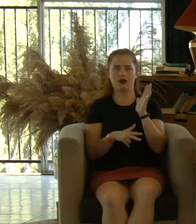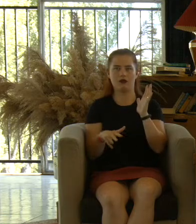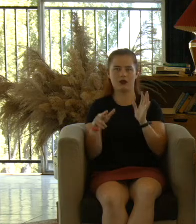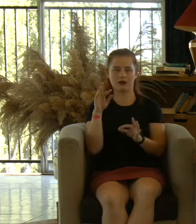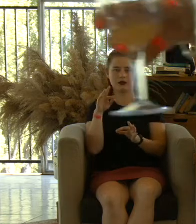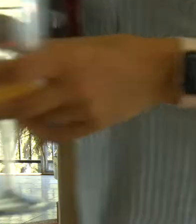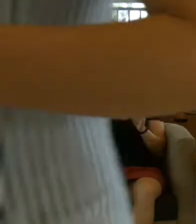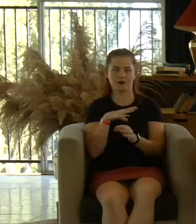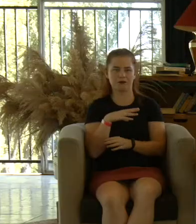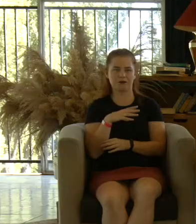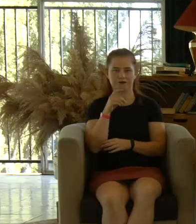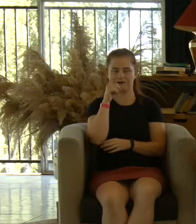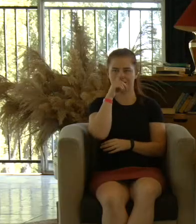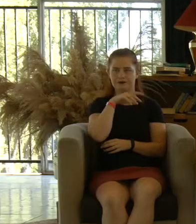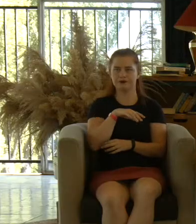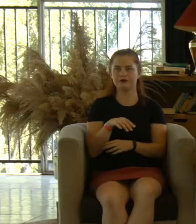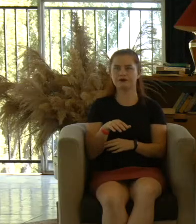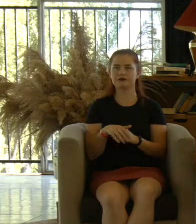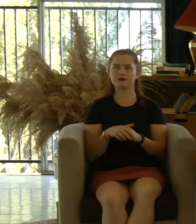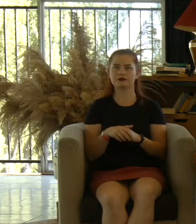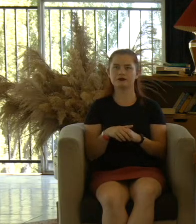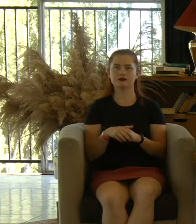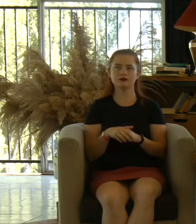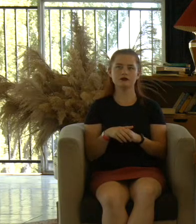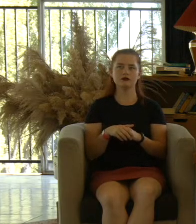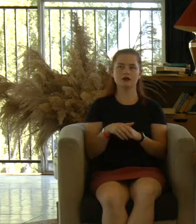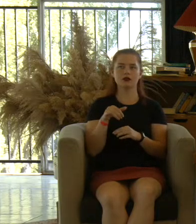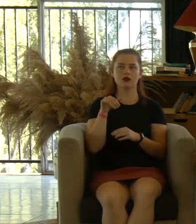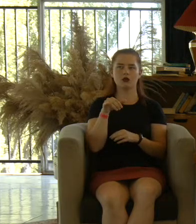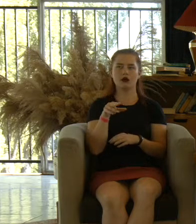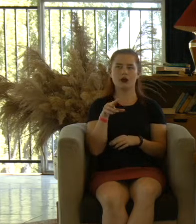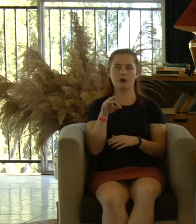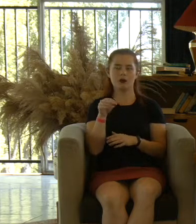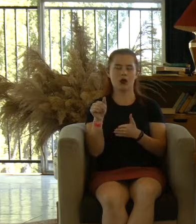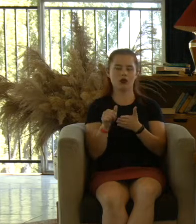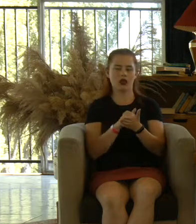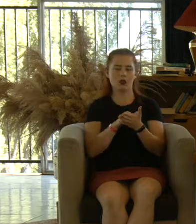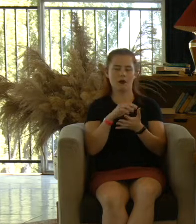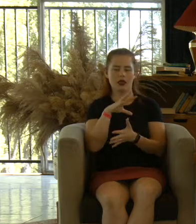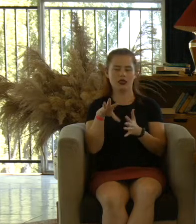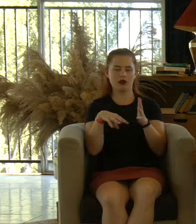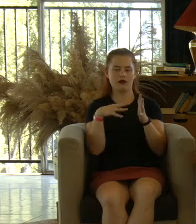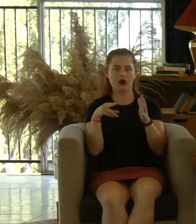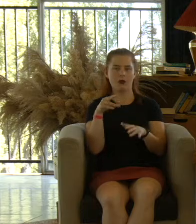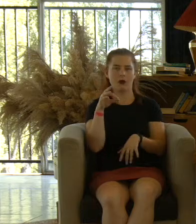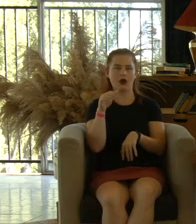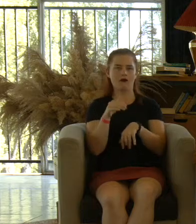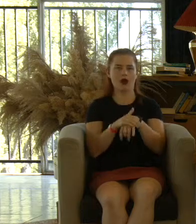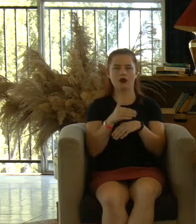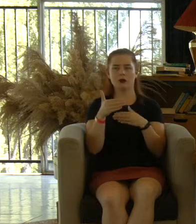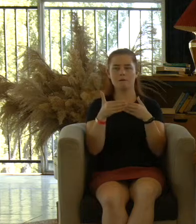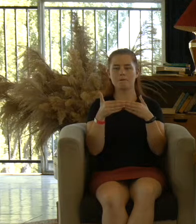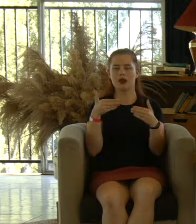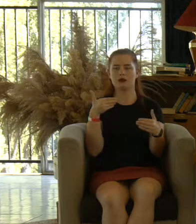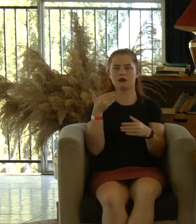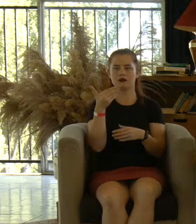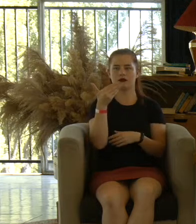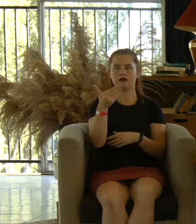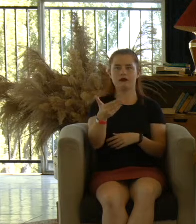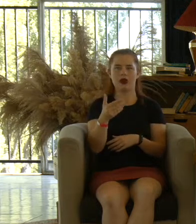гнили. То есть у вас де юре по документам виноград, а де-факто перед вами гниль.